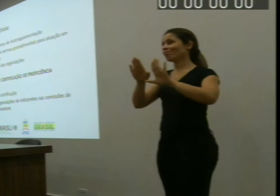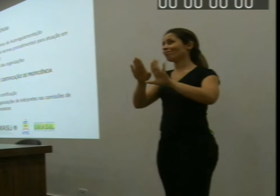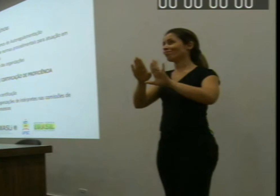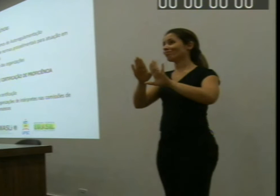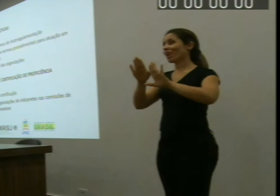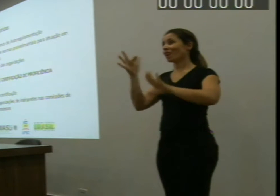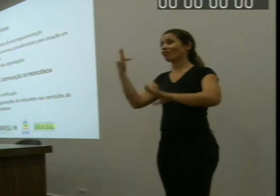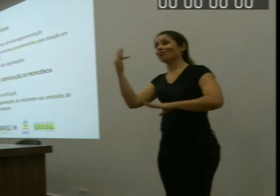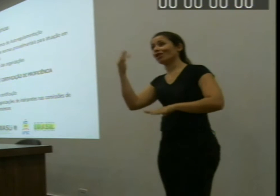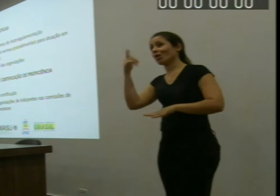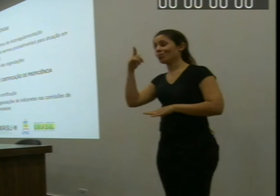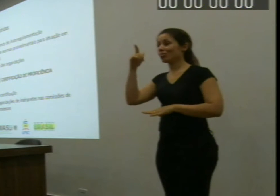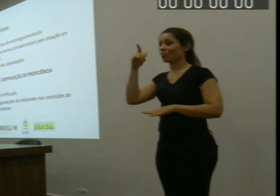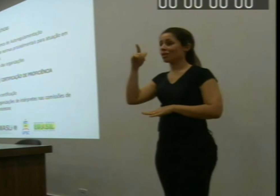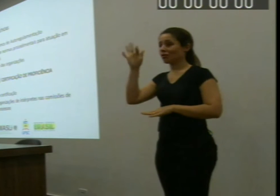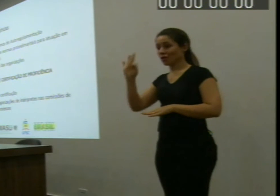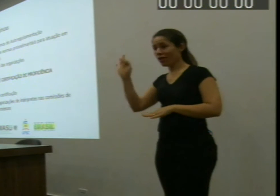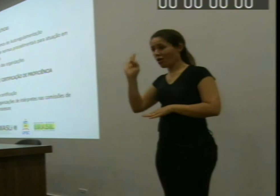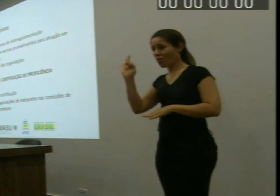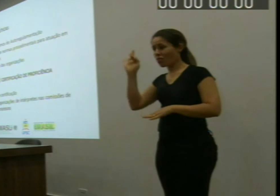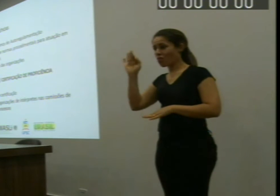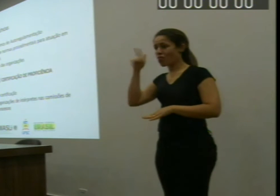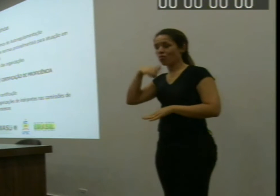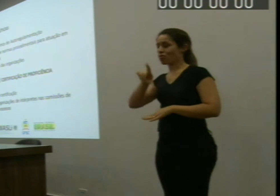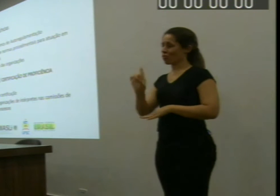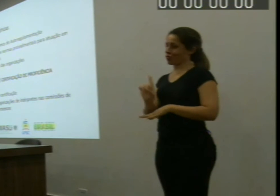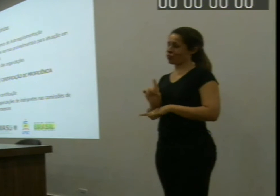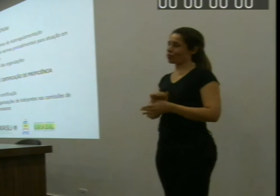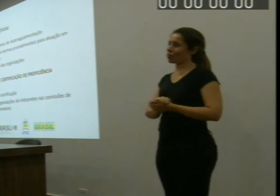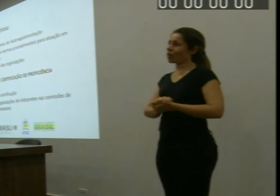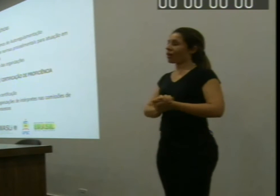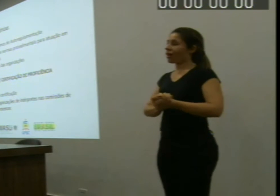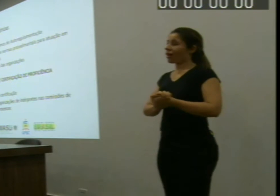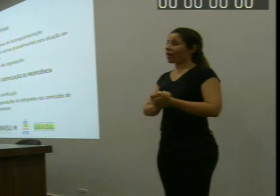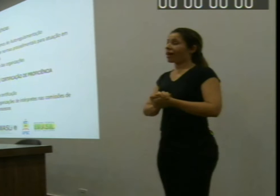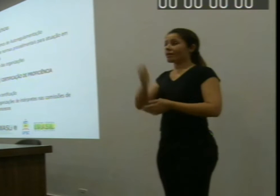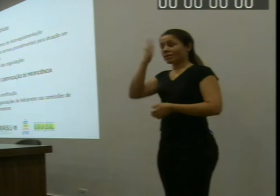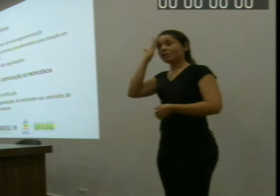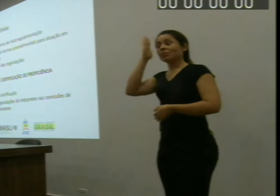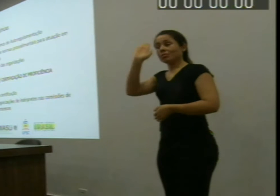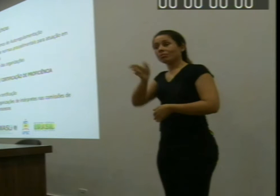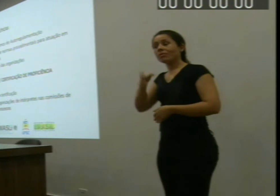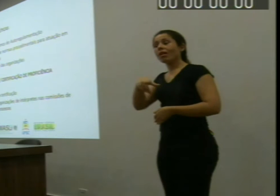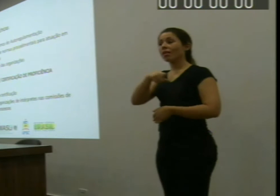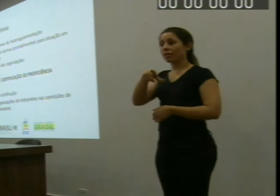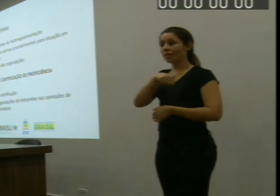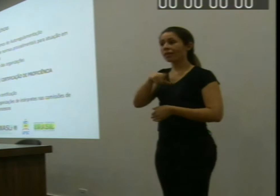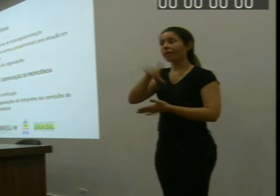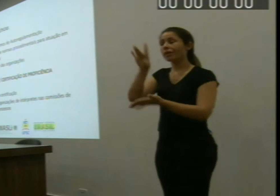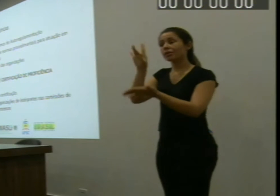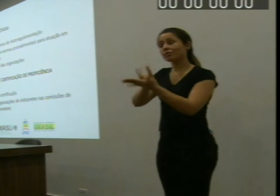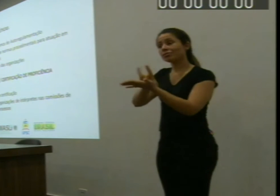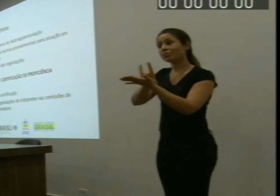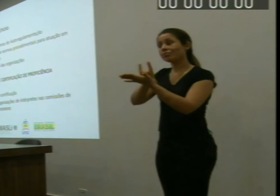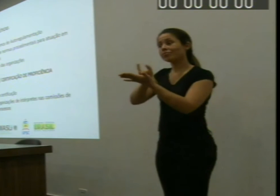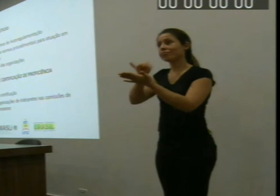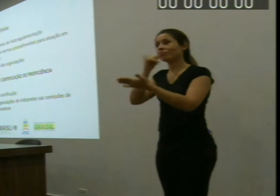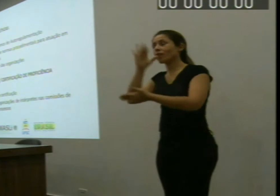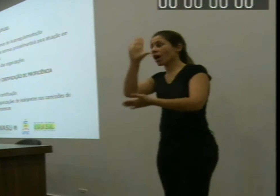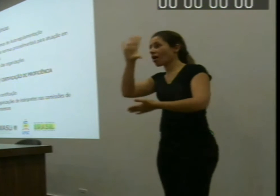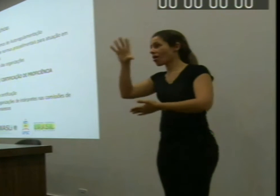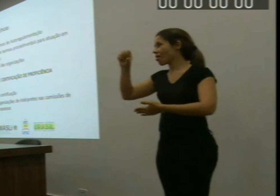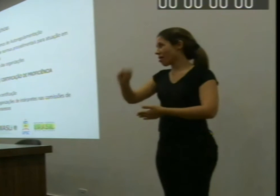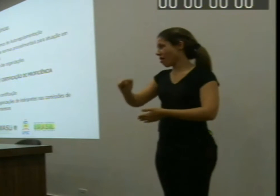Federal isso é e a gente sabe que existe né a gente sabe que que que o cas faz as